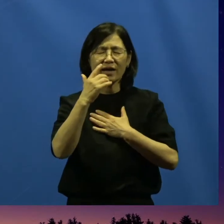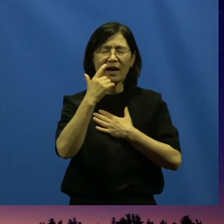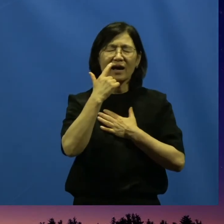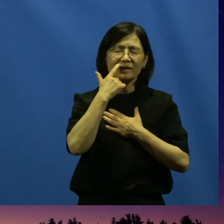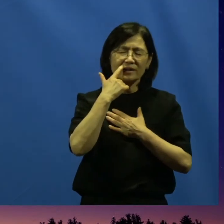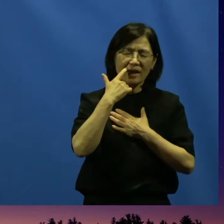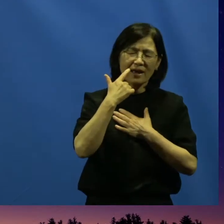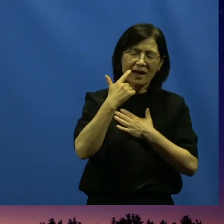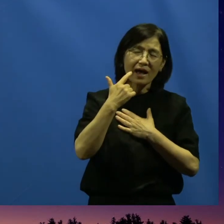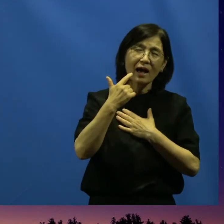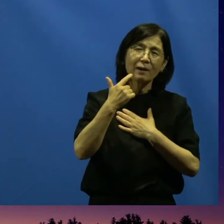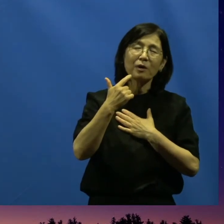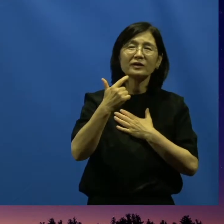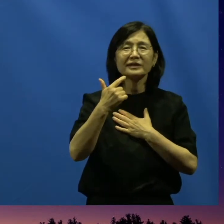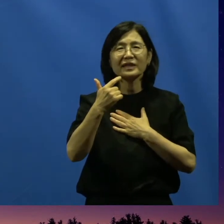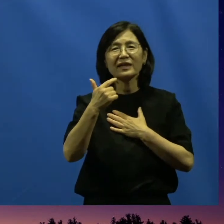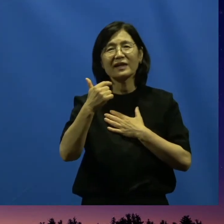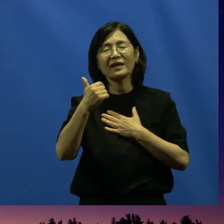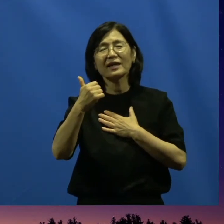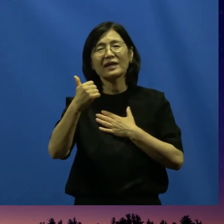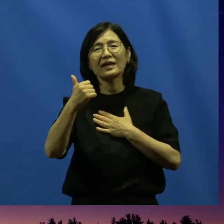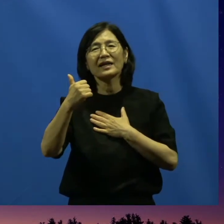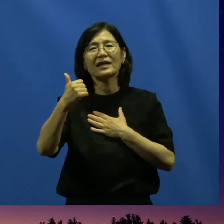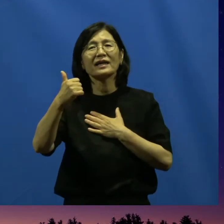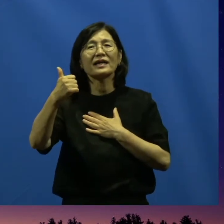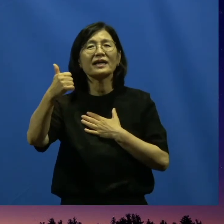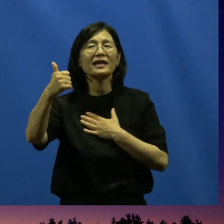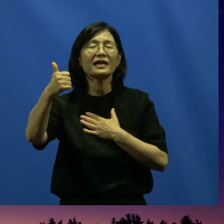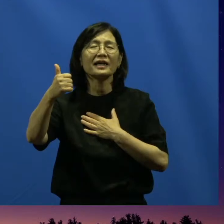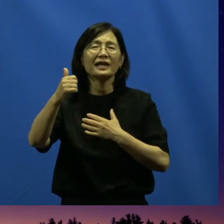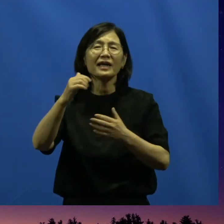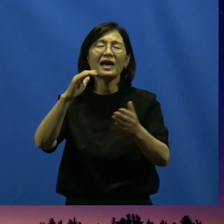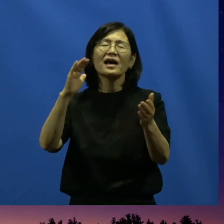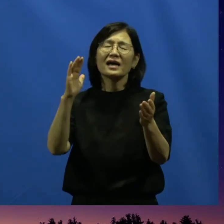사랑합니다 내 아버지.